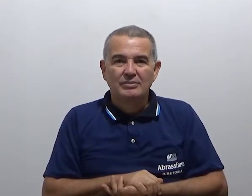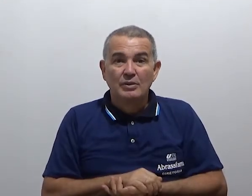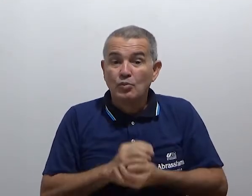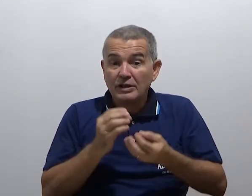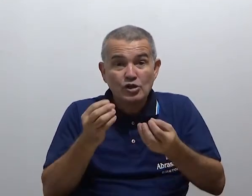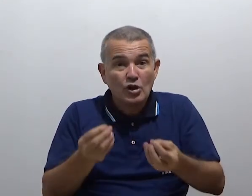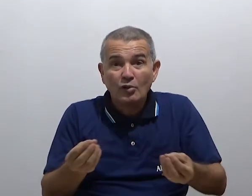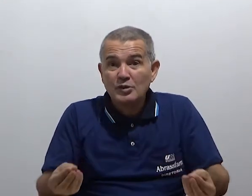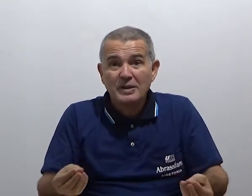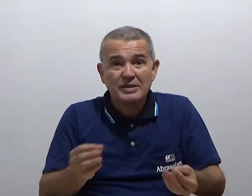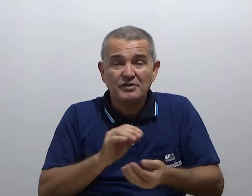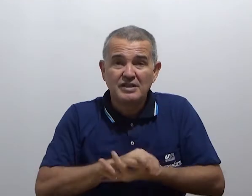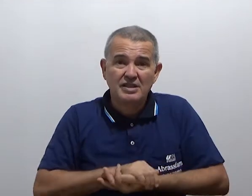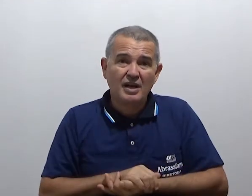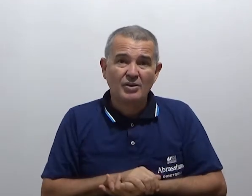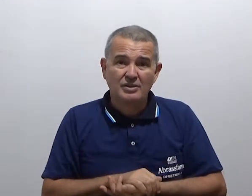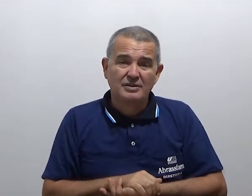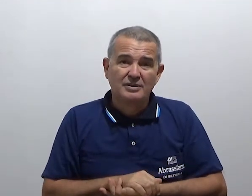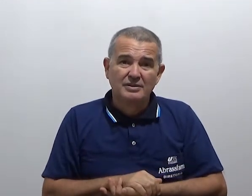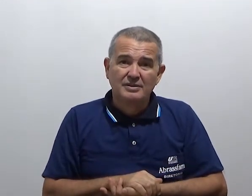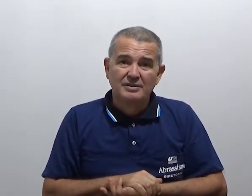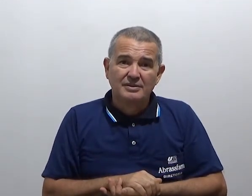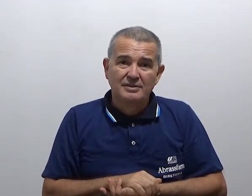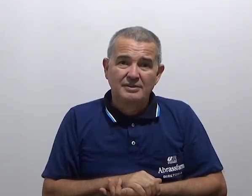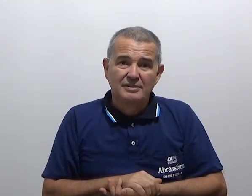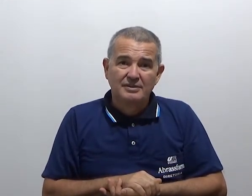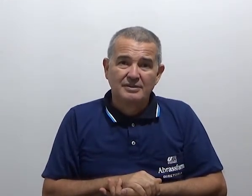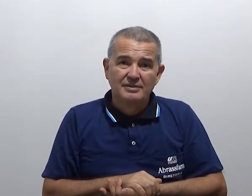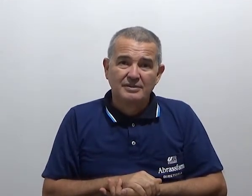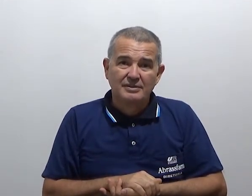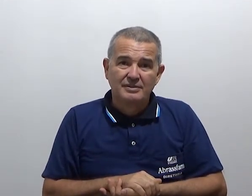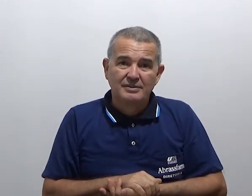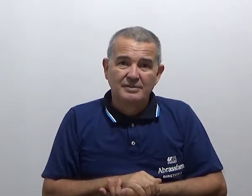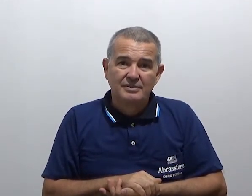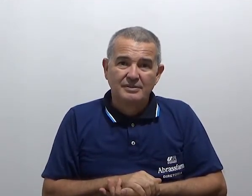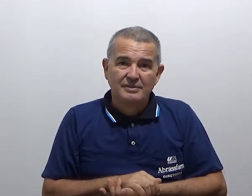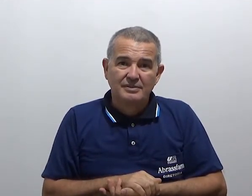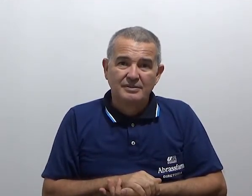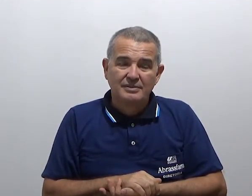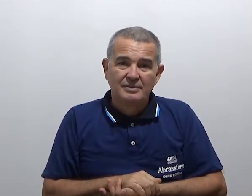aceito. Muda só com a expressão facial.